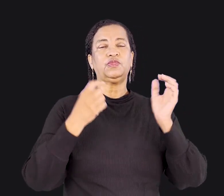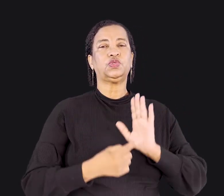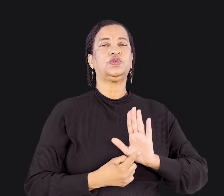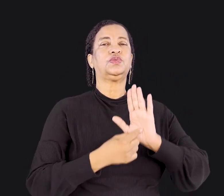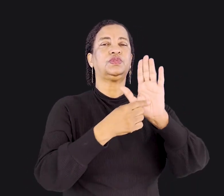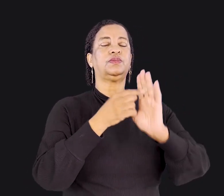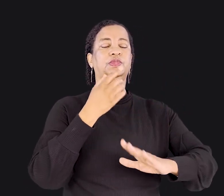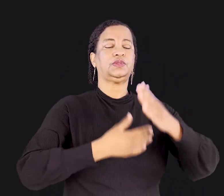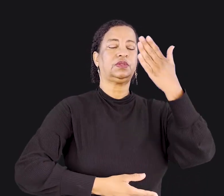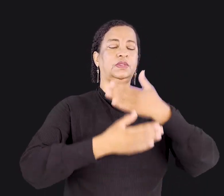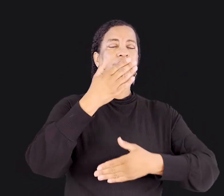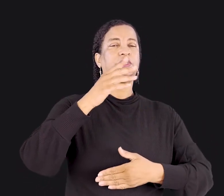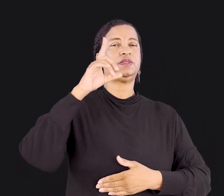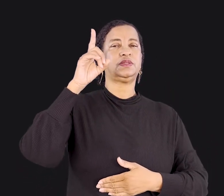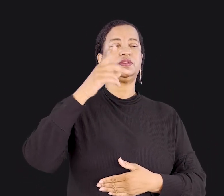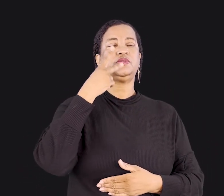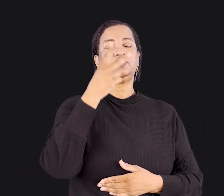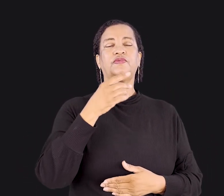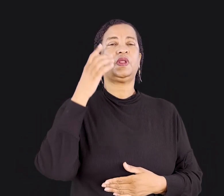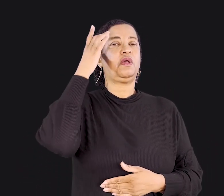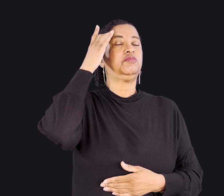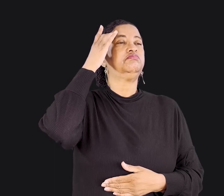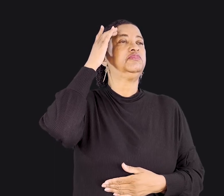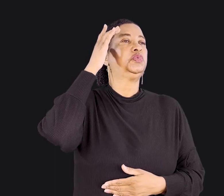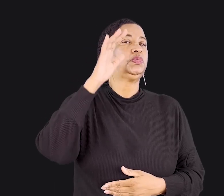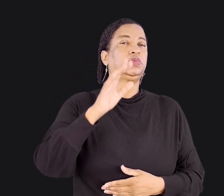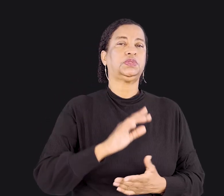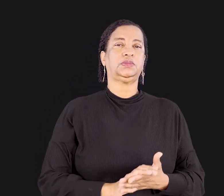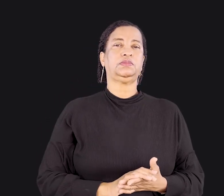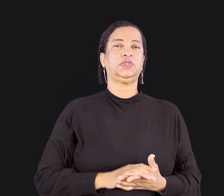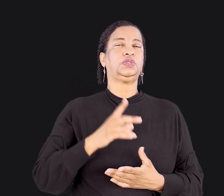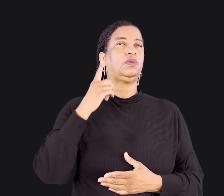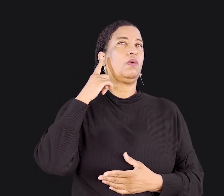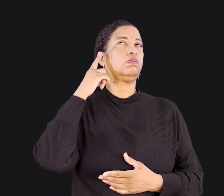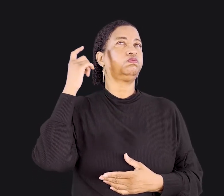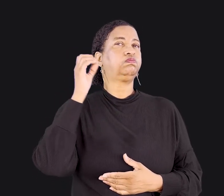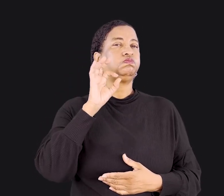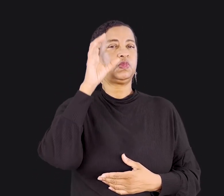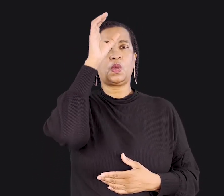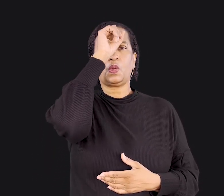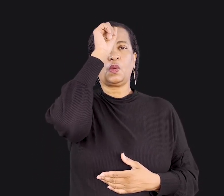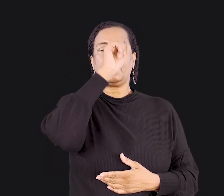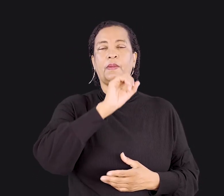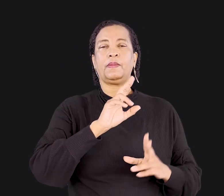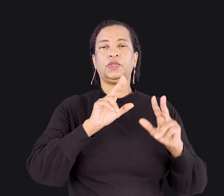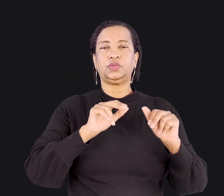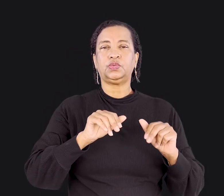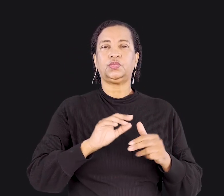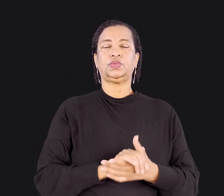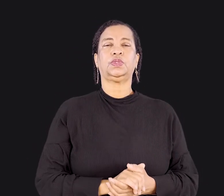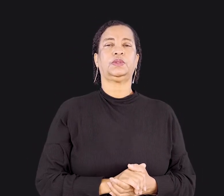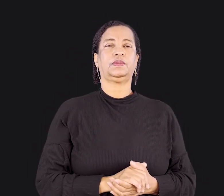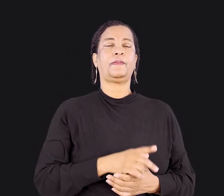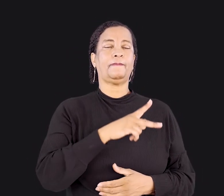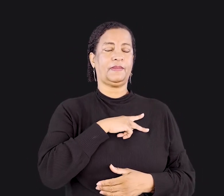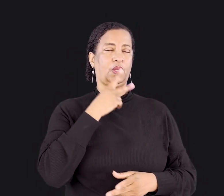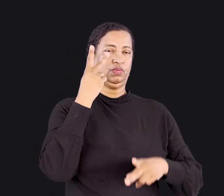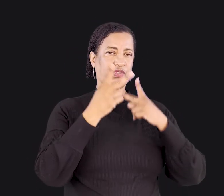se apresentar diante de Deus e dizer: eu não sabia, eu nunca ouvi. Em outras palavras, Paulo estava dizendo que